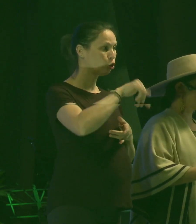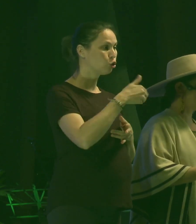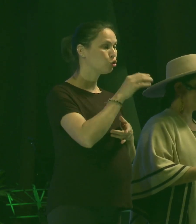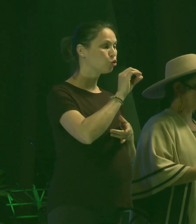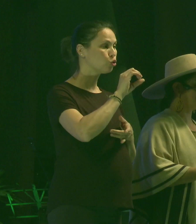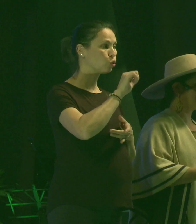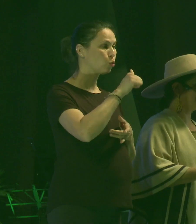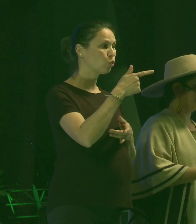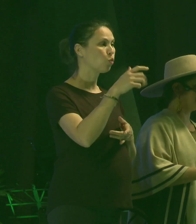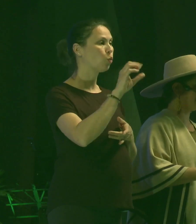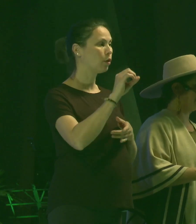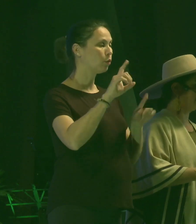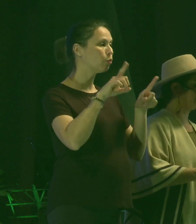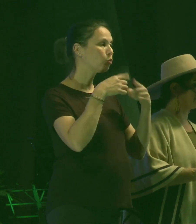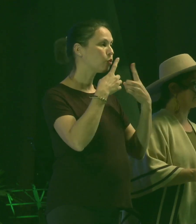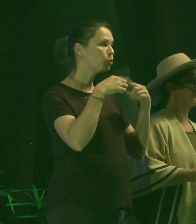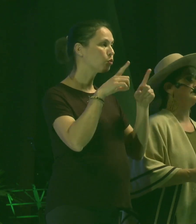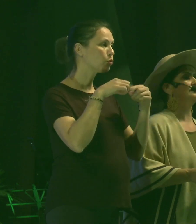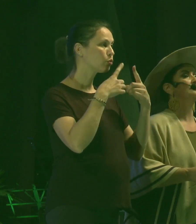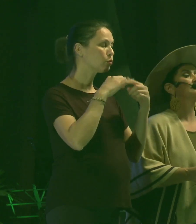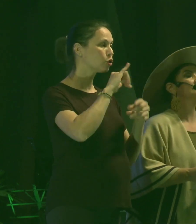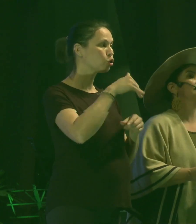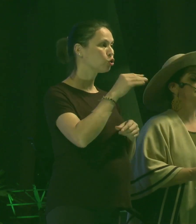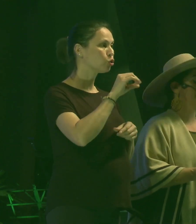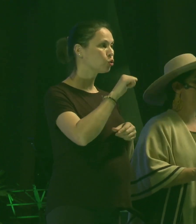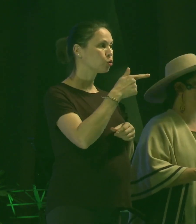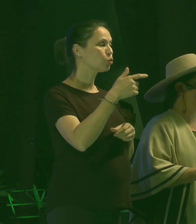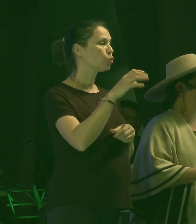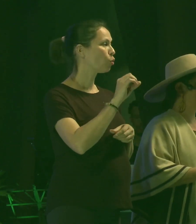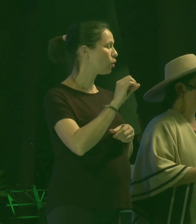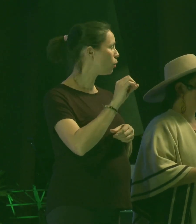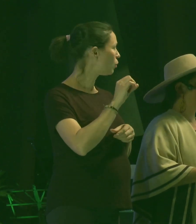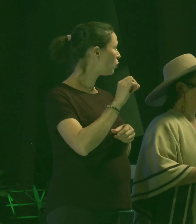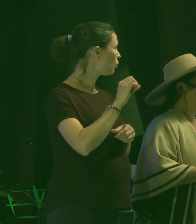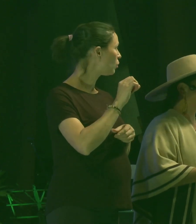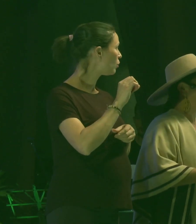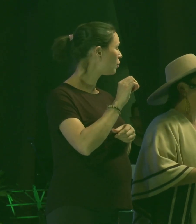Perussato. Música Eduardo Lano e João Perussato. Intérprete João Quintana.